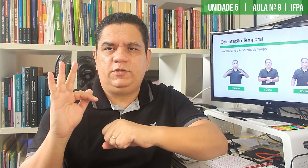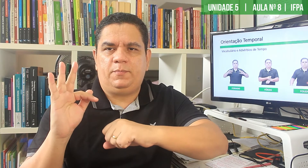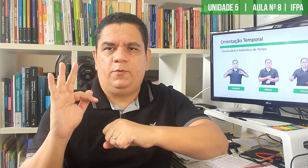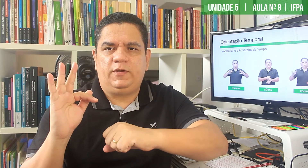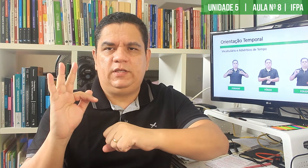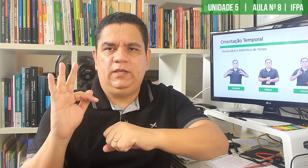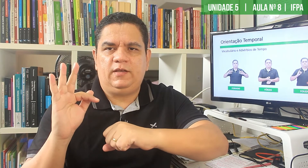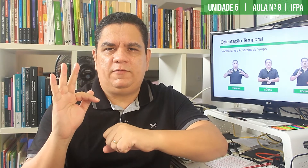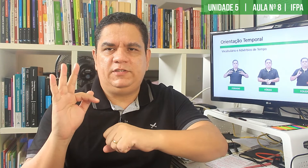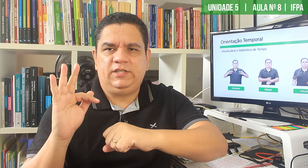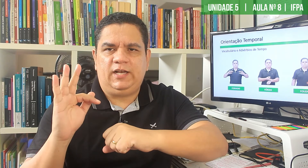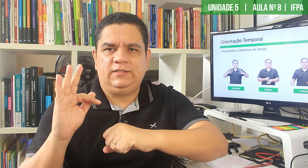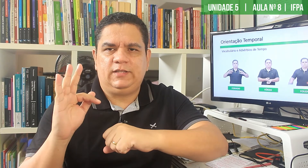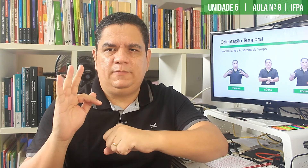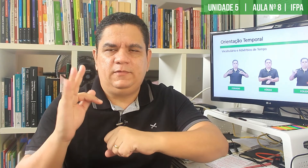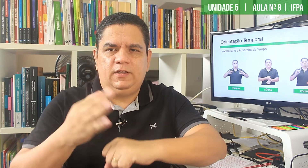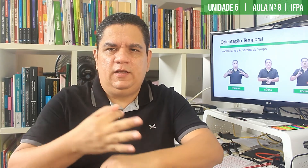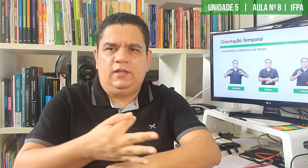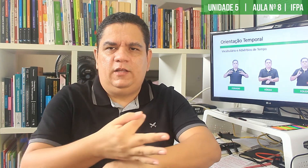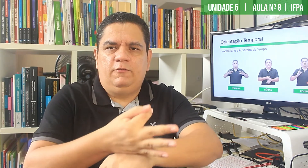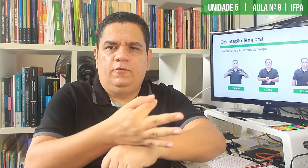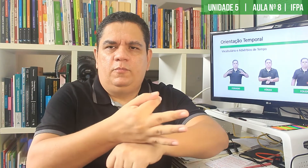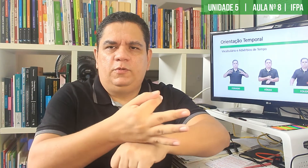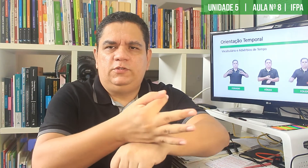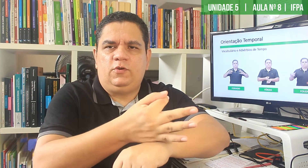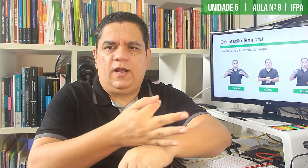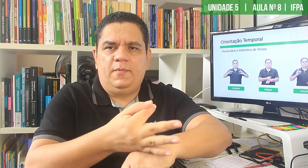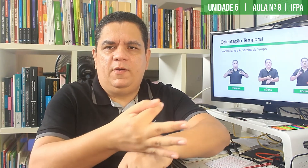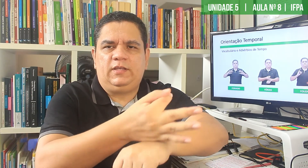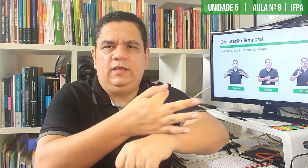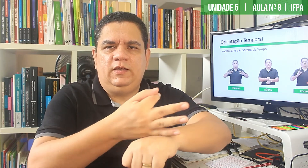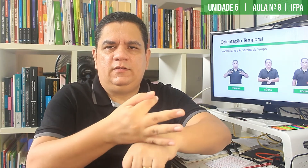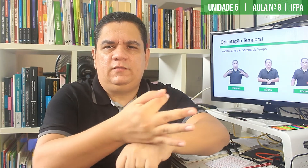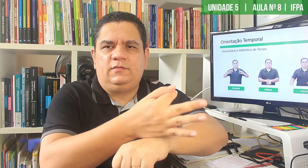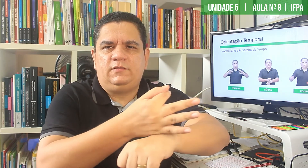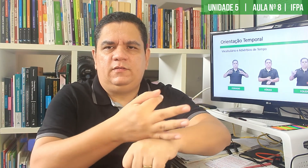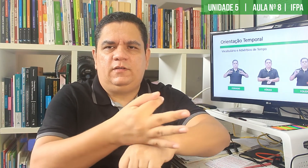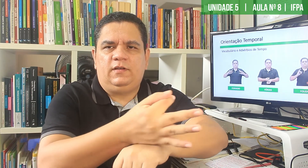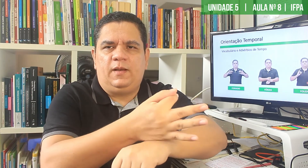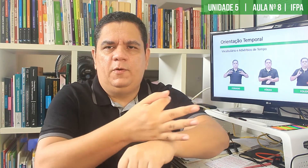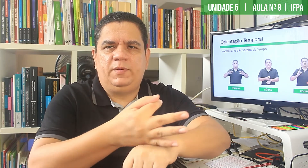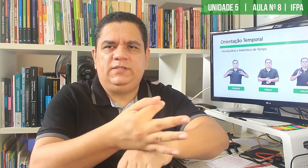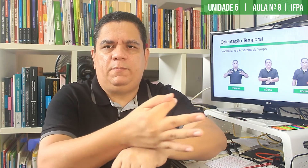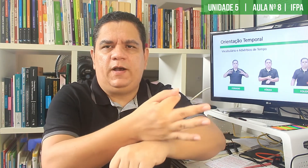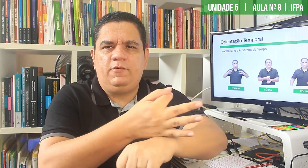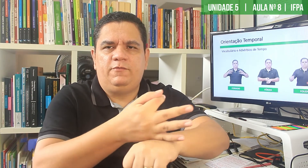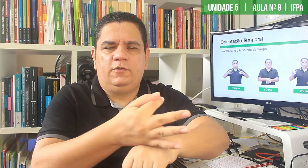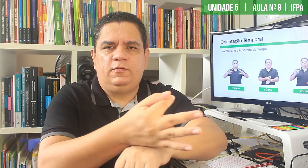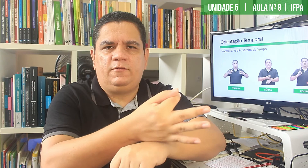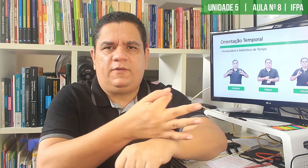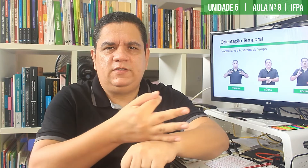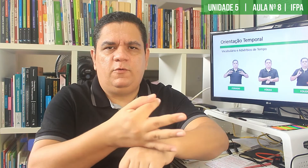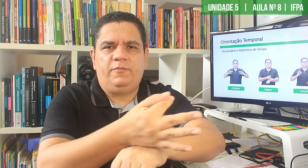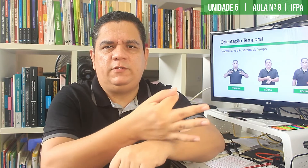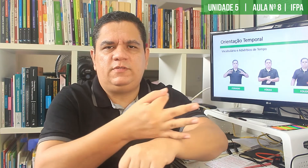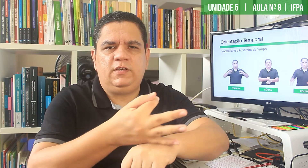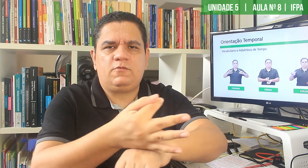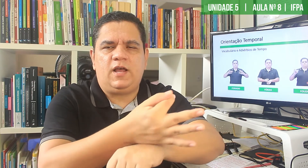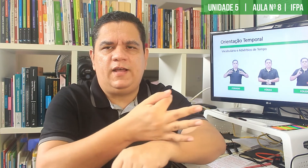apoio aqui fechada, tá? Eu vou posicionar a mão aqui, a mão principal, e vou fazer movimentos circulares